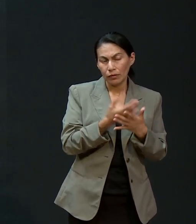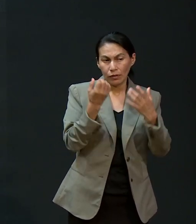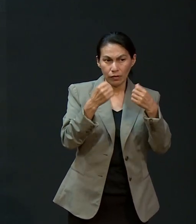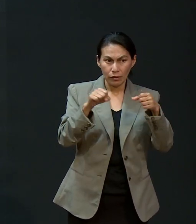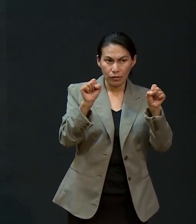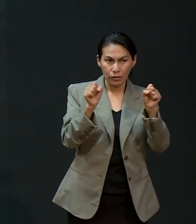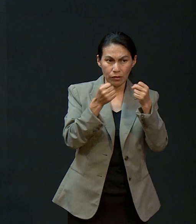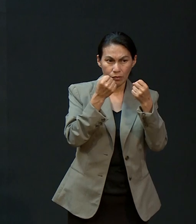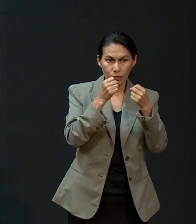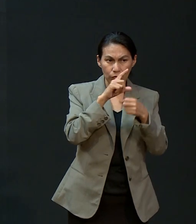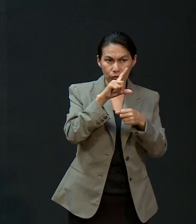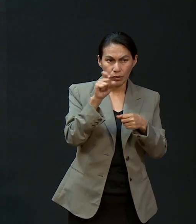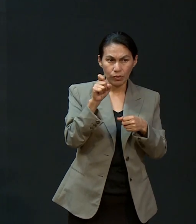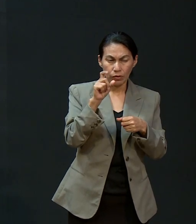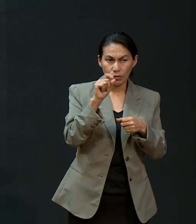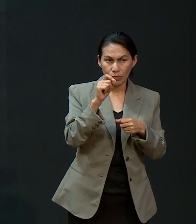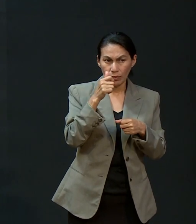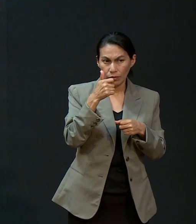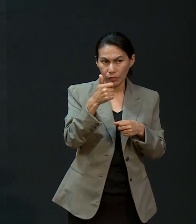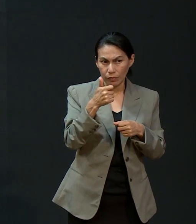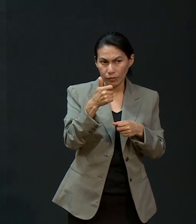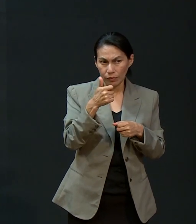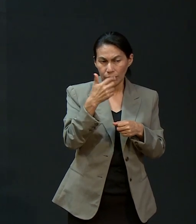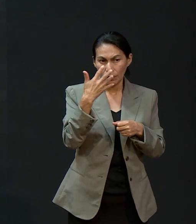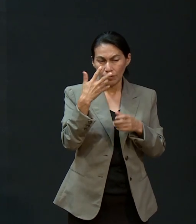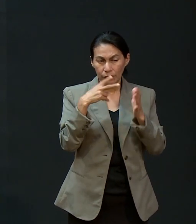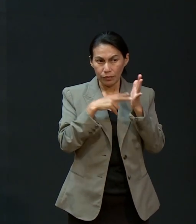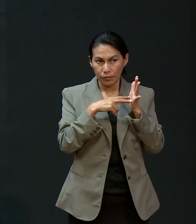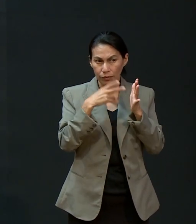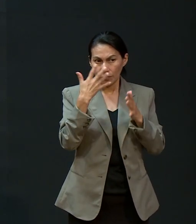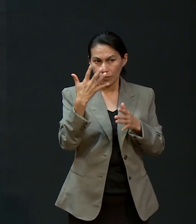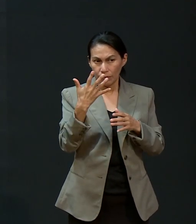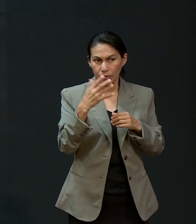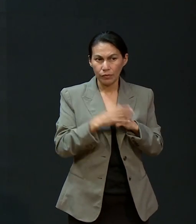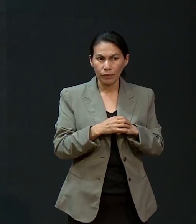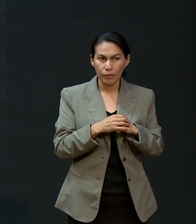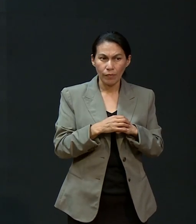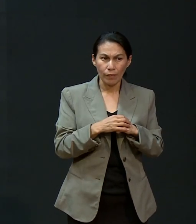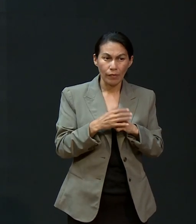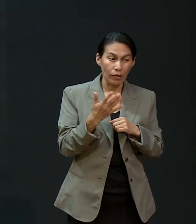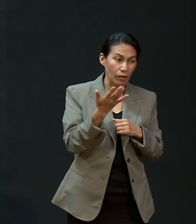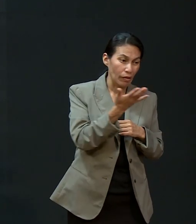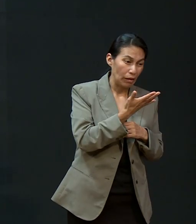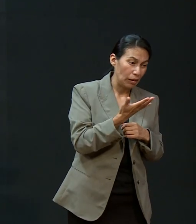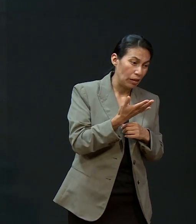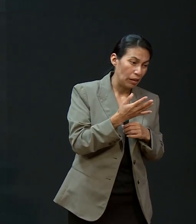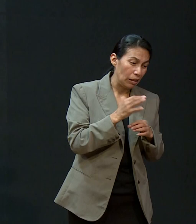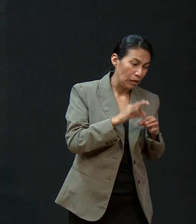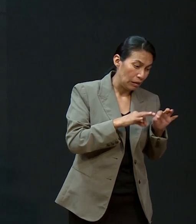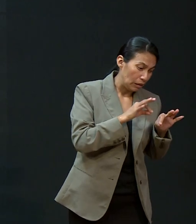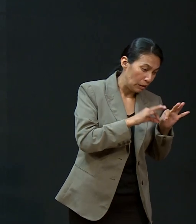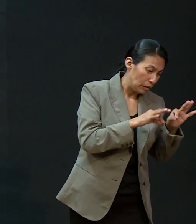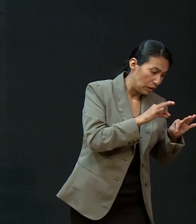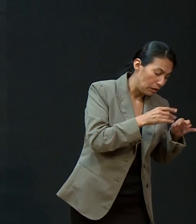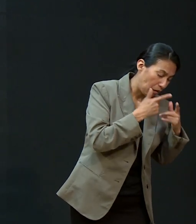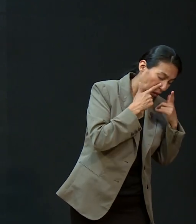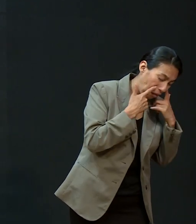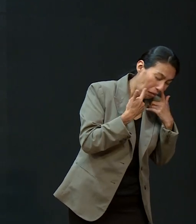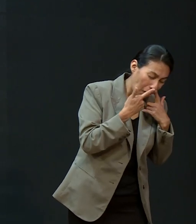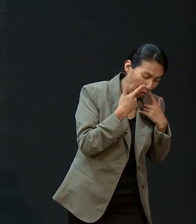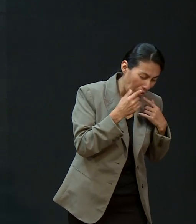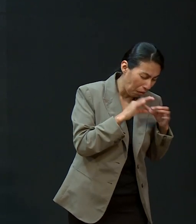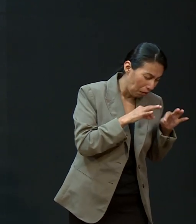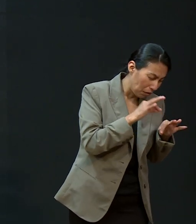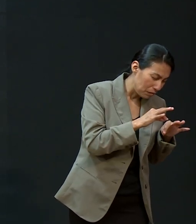puede ser como una esperanza. Y se encuentra en Salmos 126, 5. Dice, los que